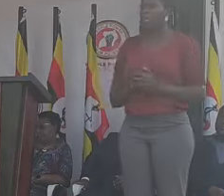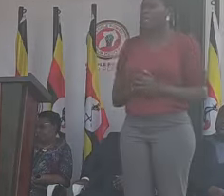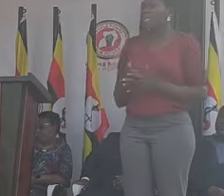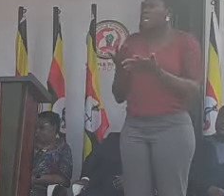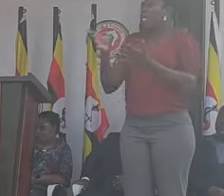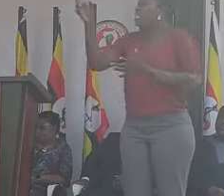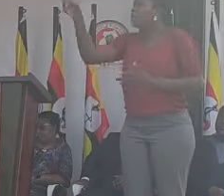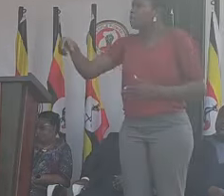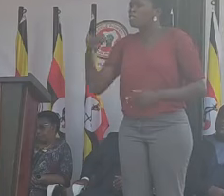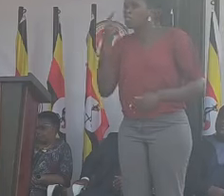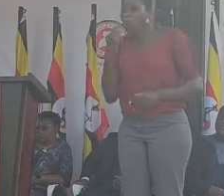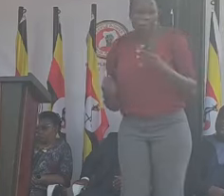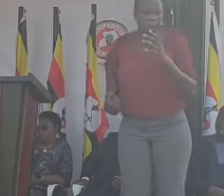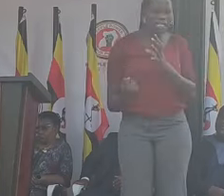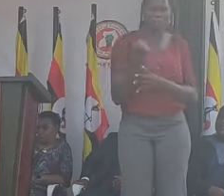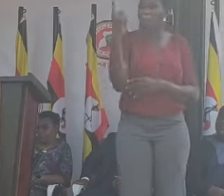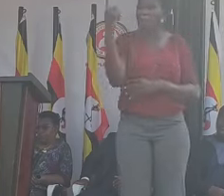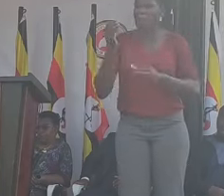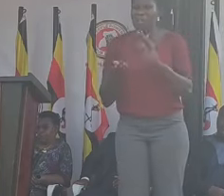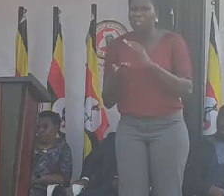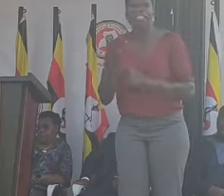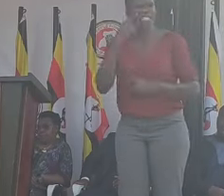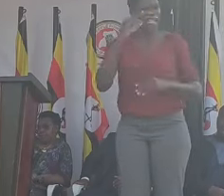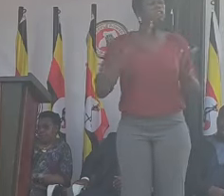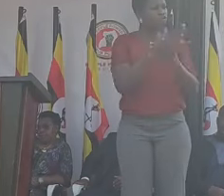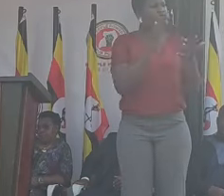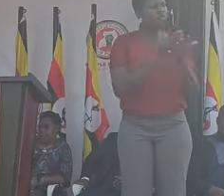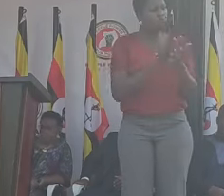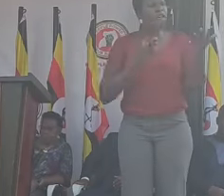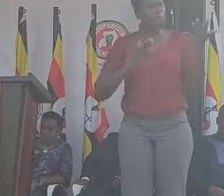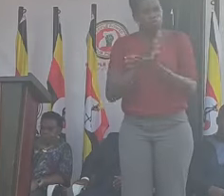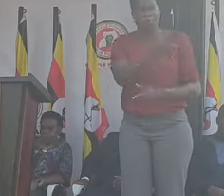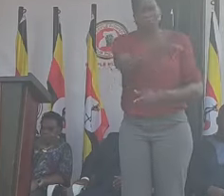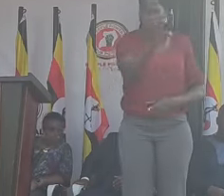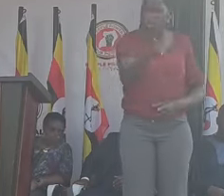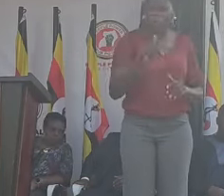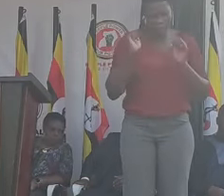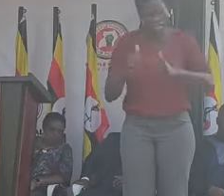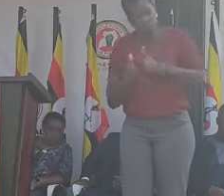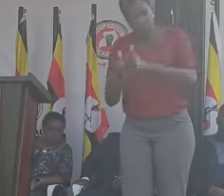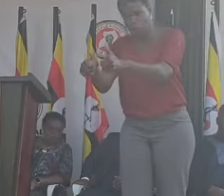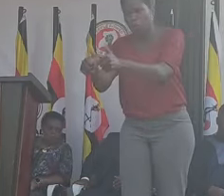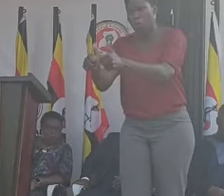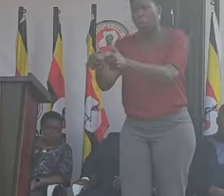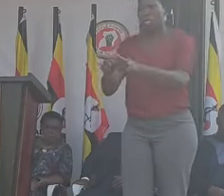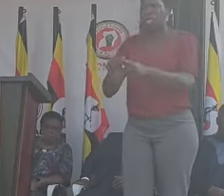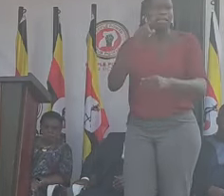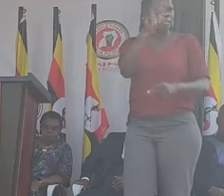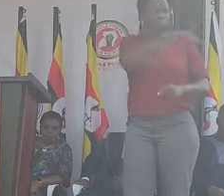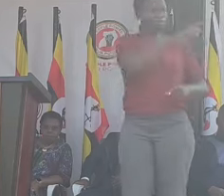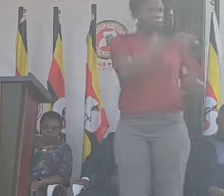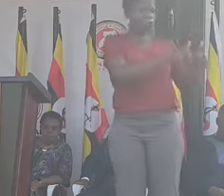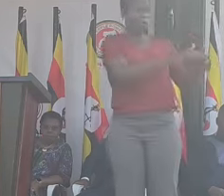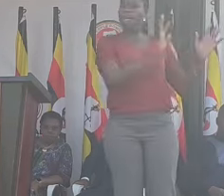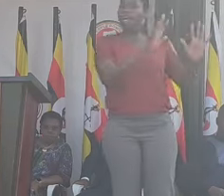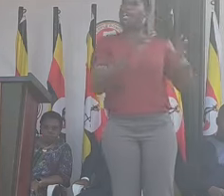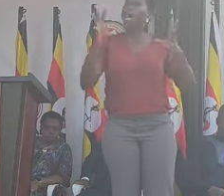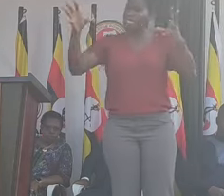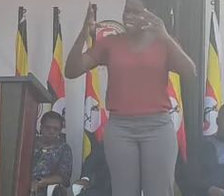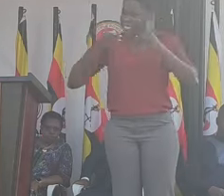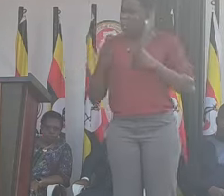Omuntu ye nabo akeranga kumakya n'alaba nti ddala ekituufu kye kino okugobererwa. Ekikyamu tekina goberwa.